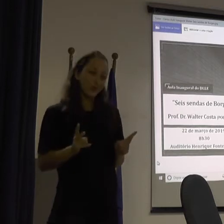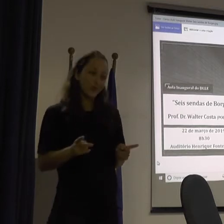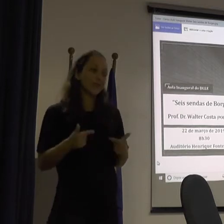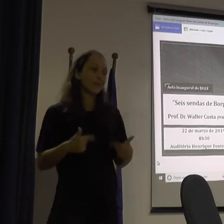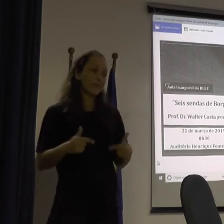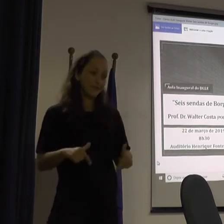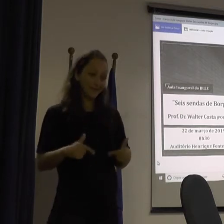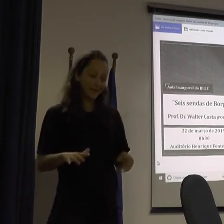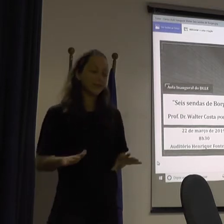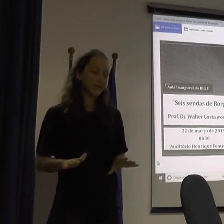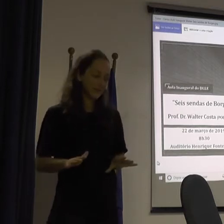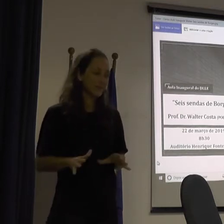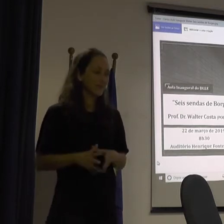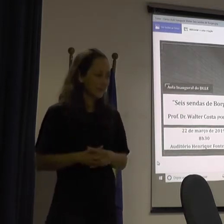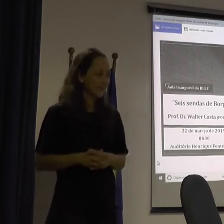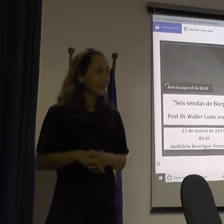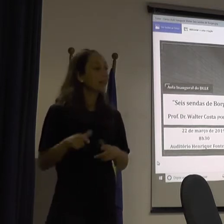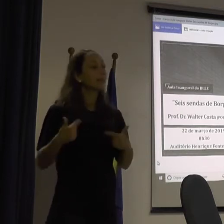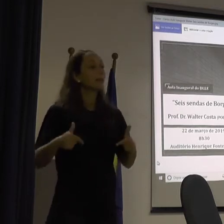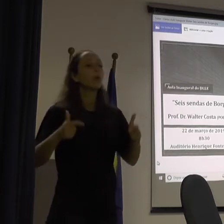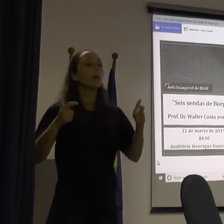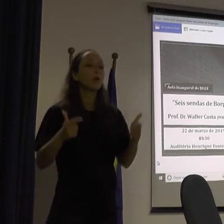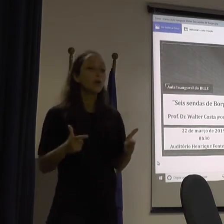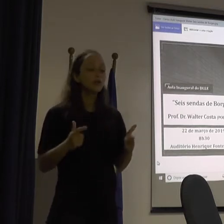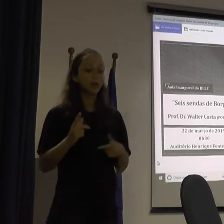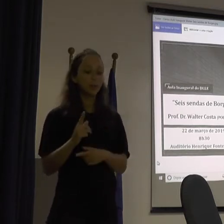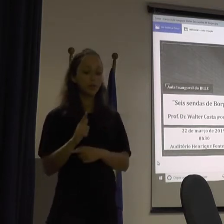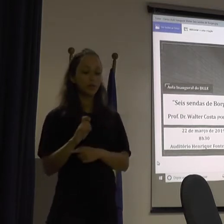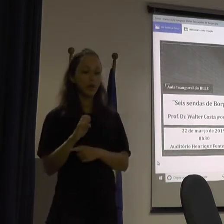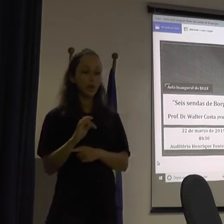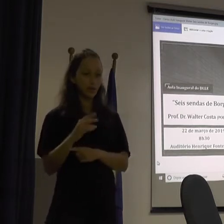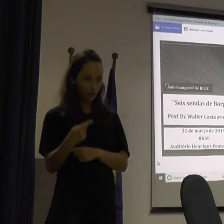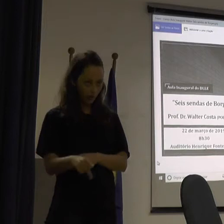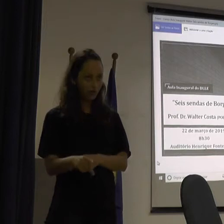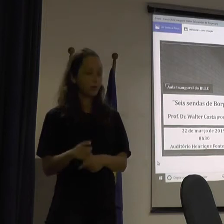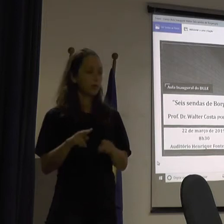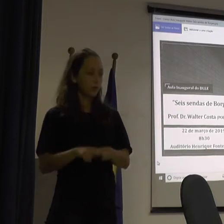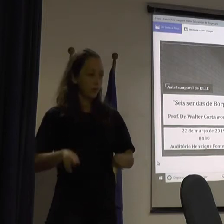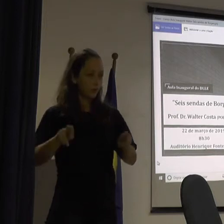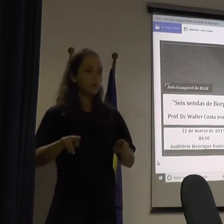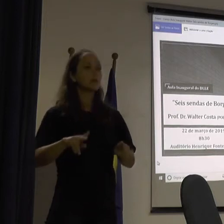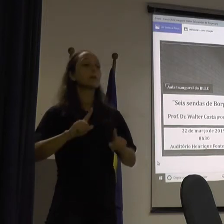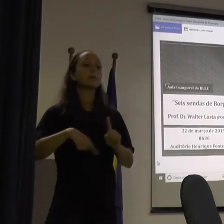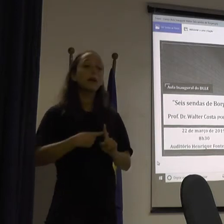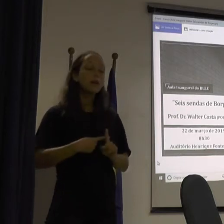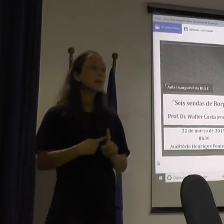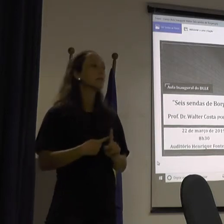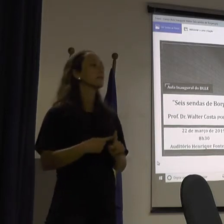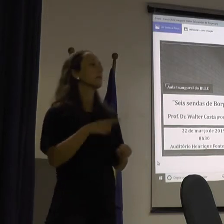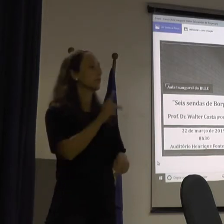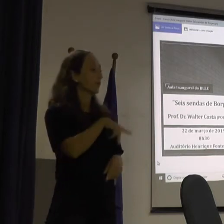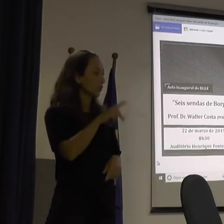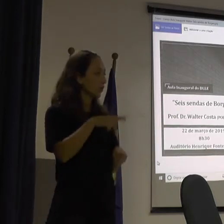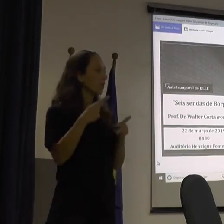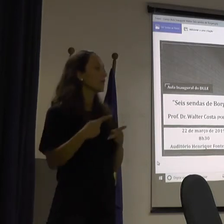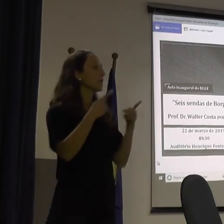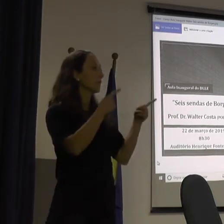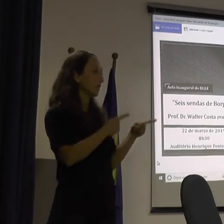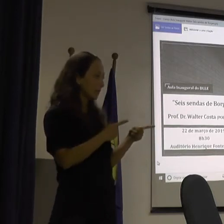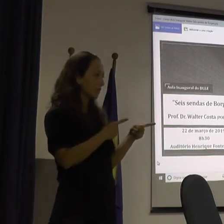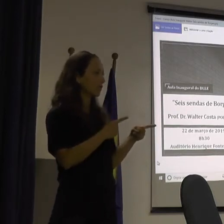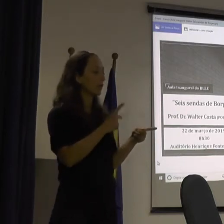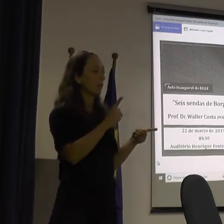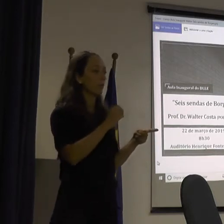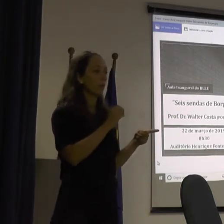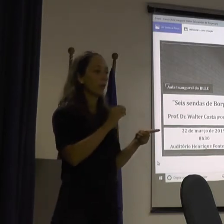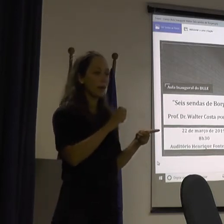da graduação mesmo, né? Atua na PGET, na pós-graduação em Estudos da Tradução, e também é professor visitante na POET,